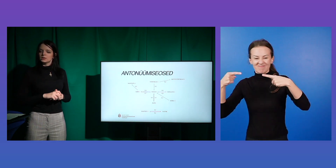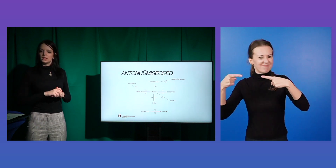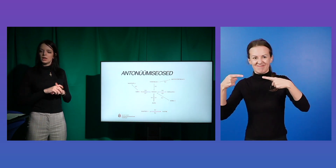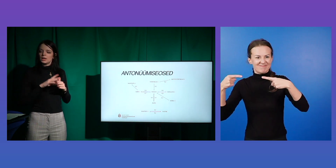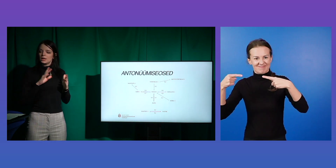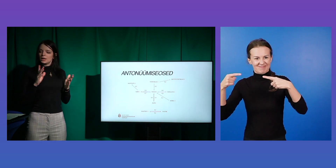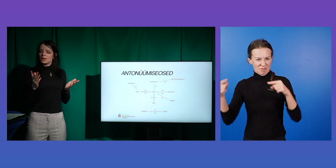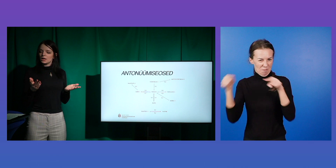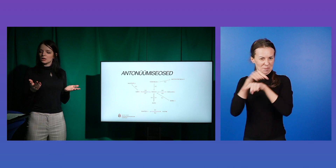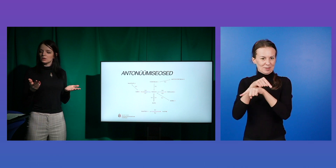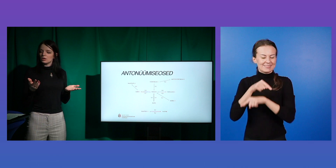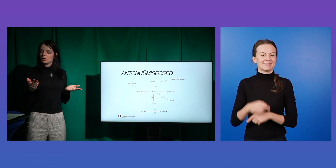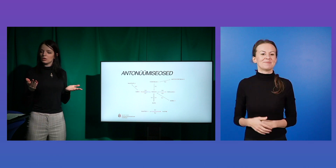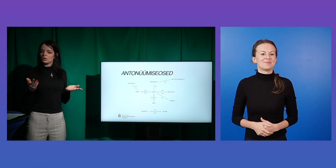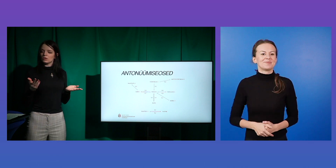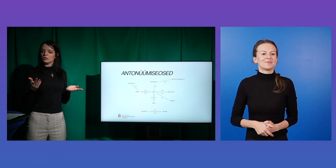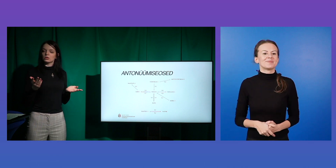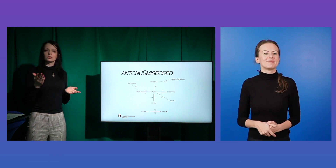vastandsõnad.